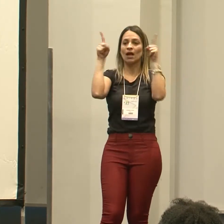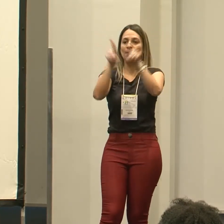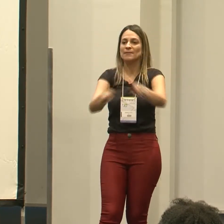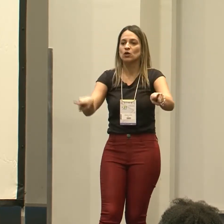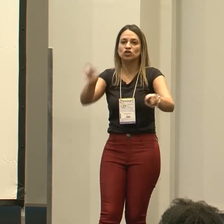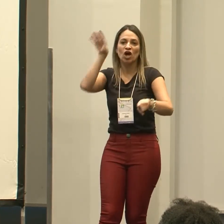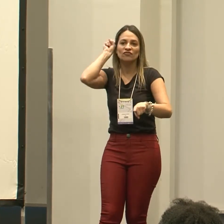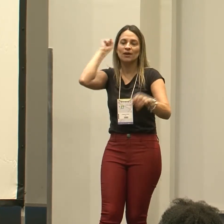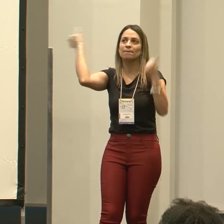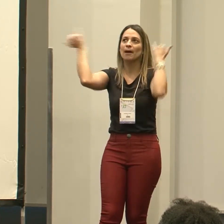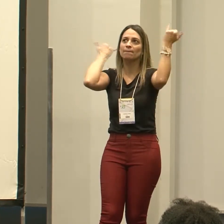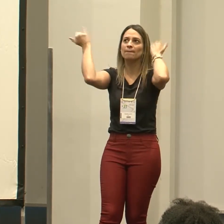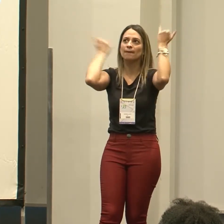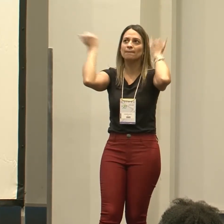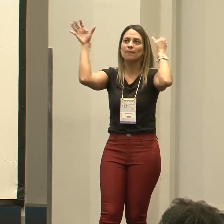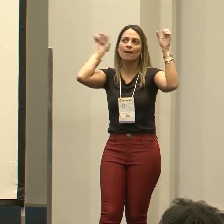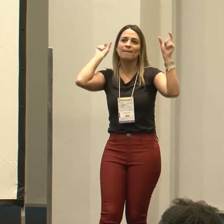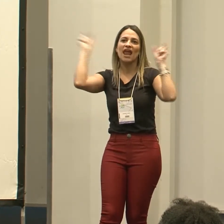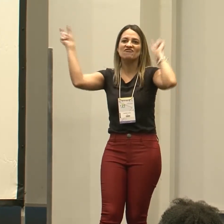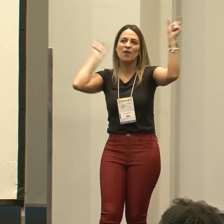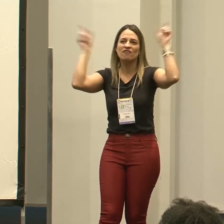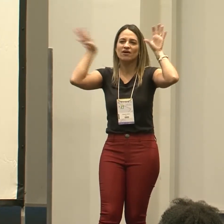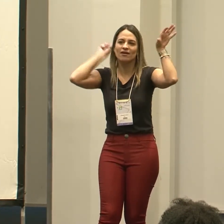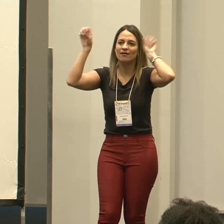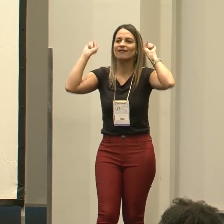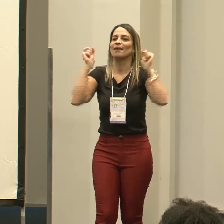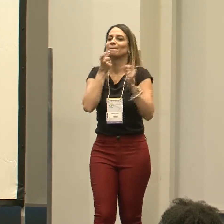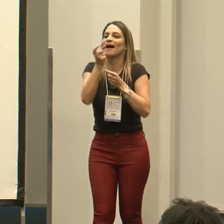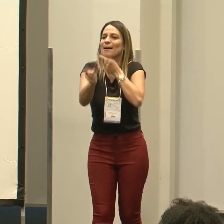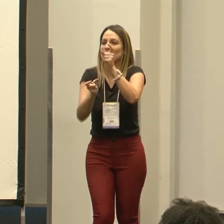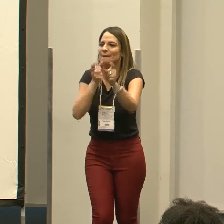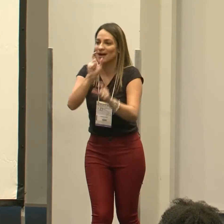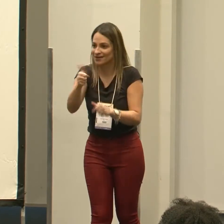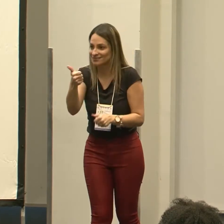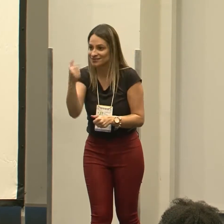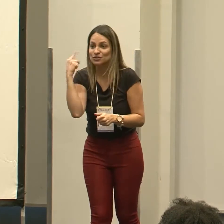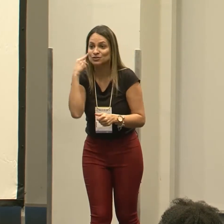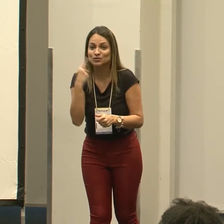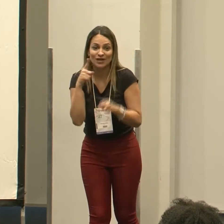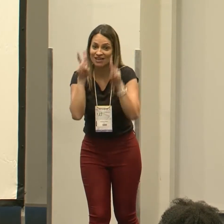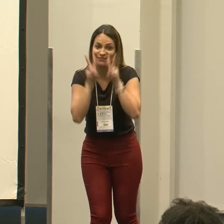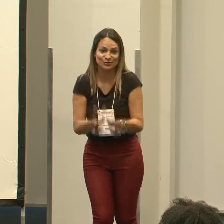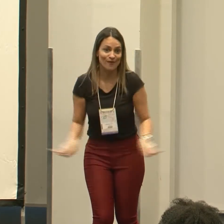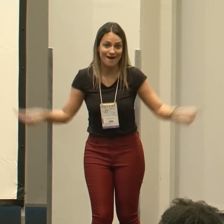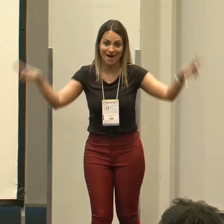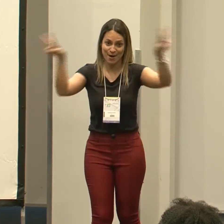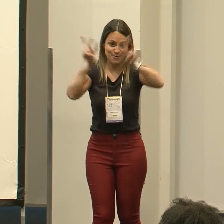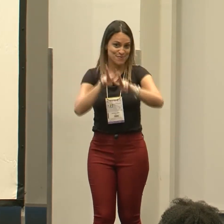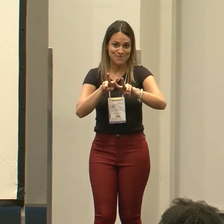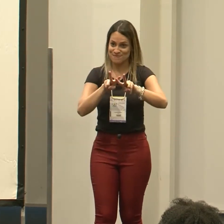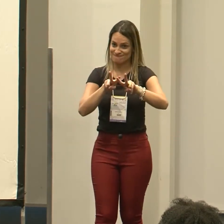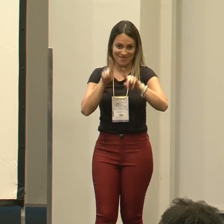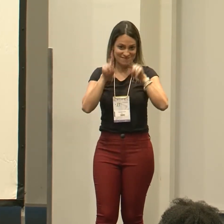a escrever sem que eles ouçam os sons, ouçam as palavras. O surdo é